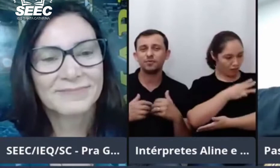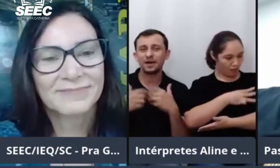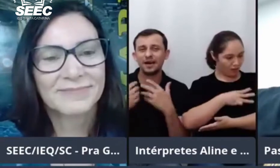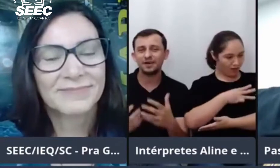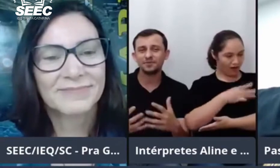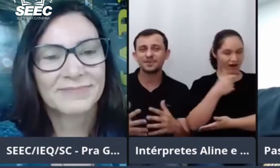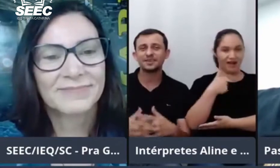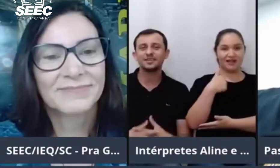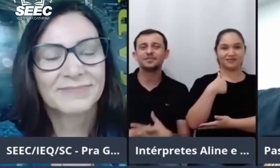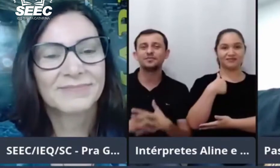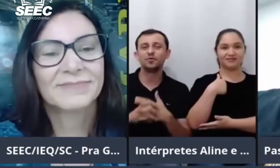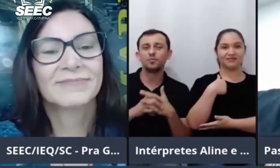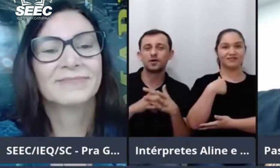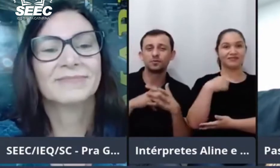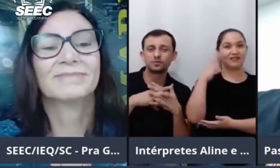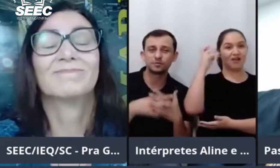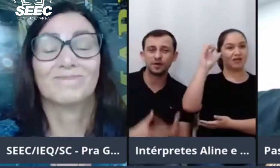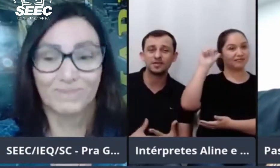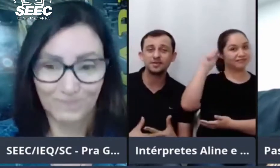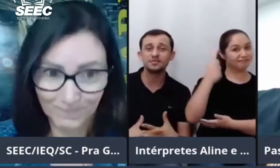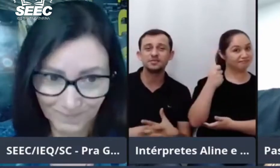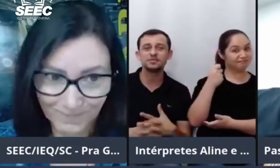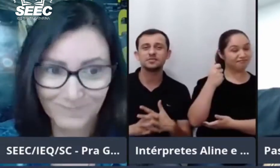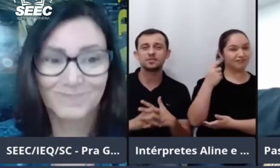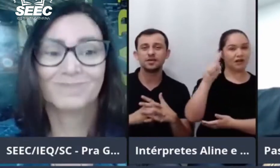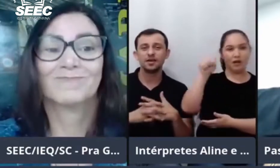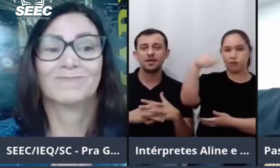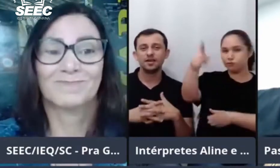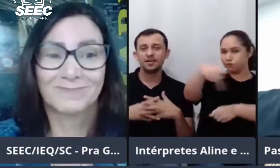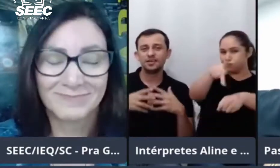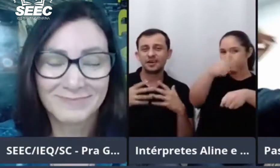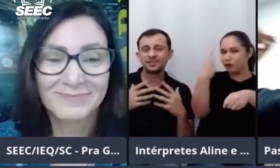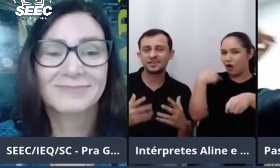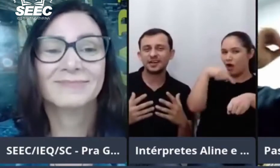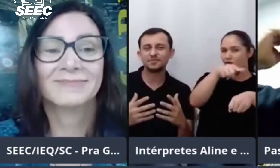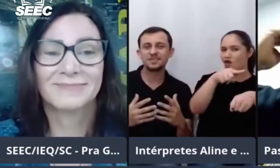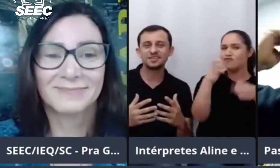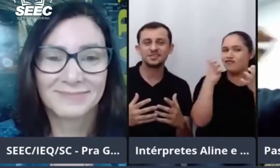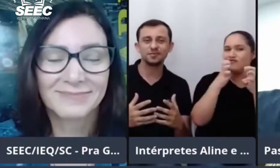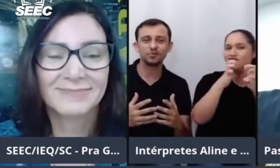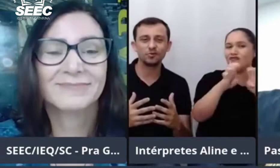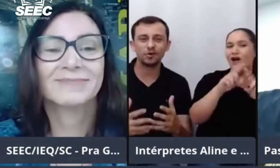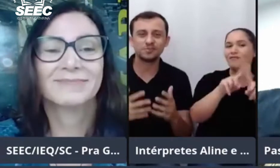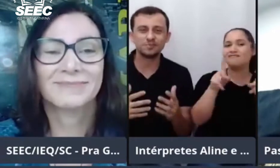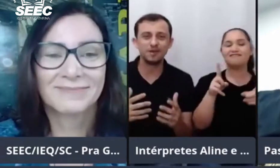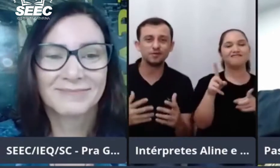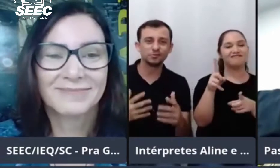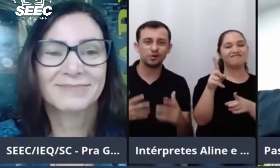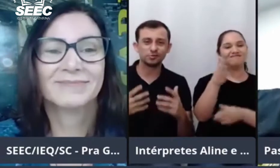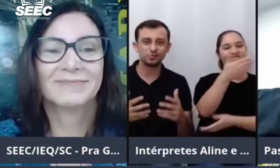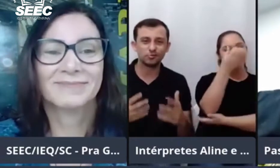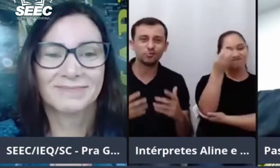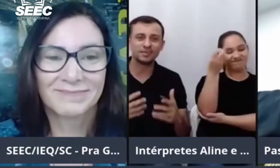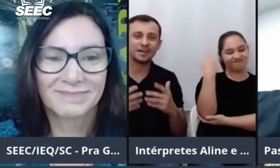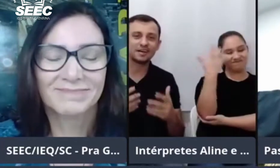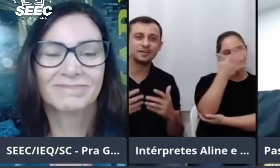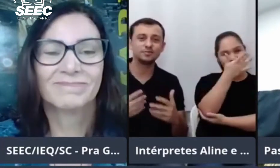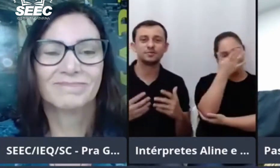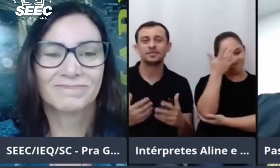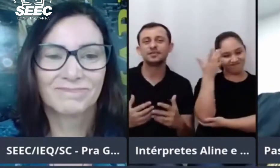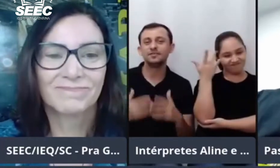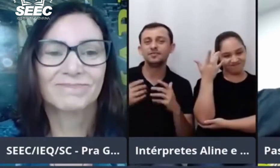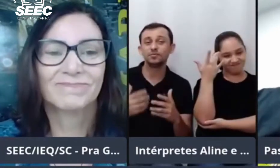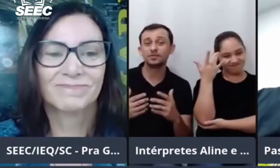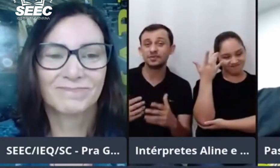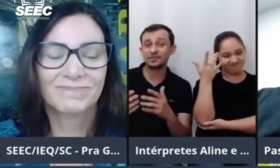pensa, vou para a África, vou para outros países, e a gente acaba esquecendo do nosso irmão, do nosso